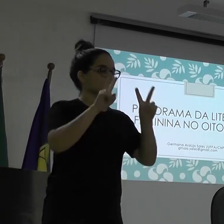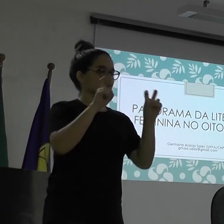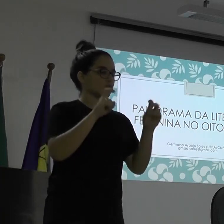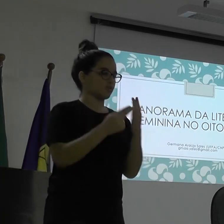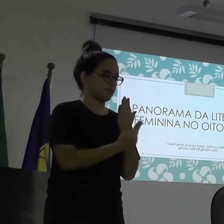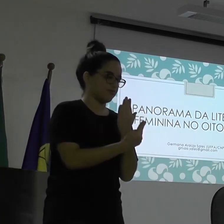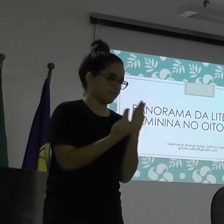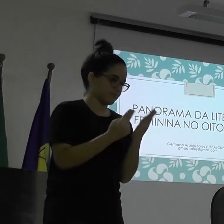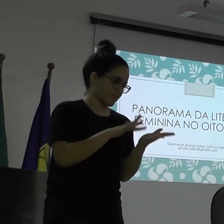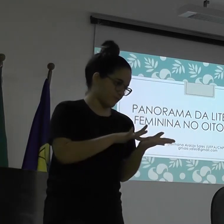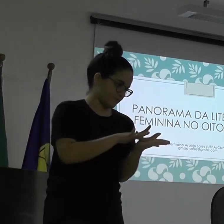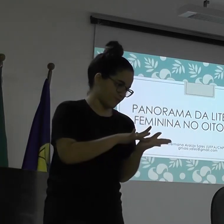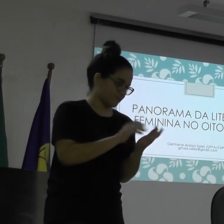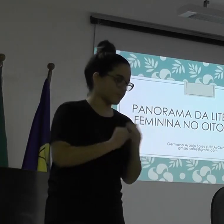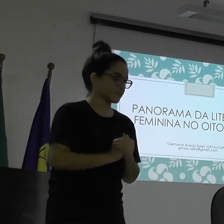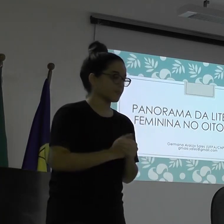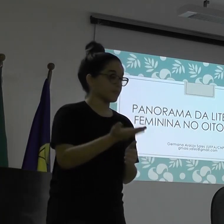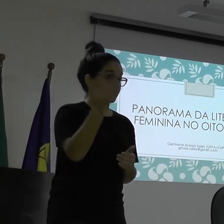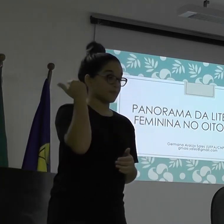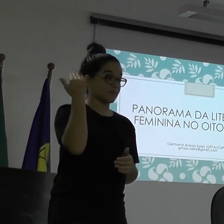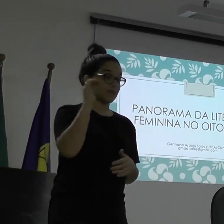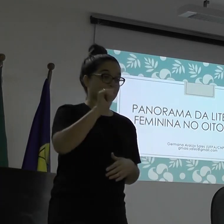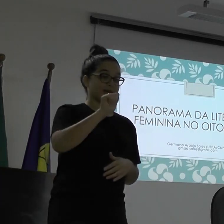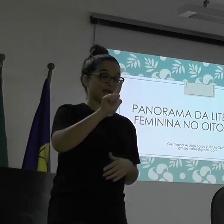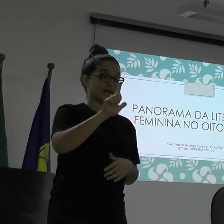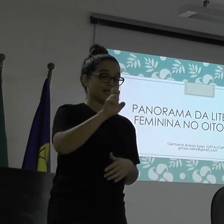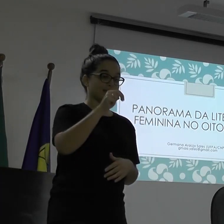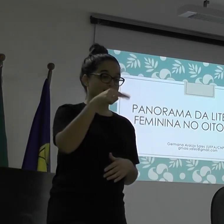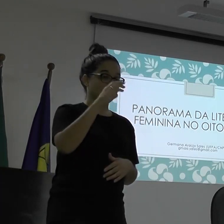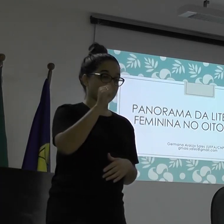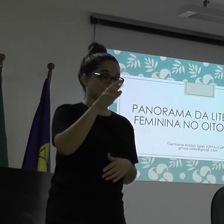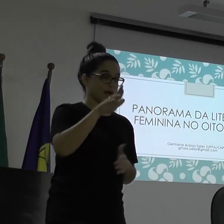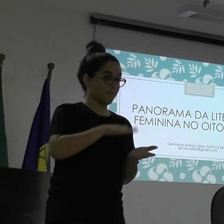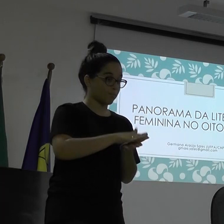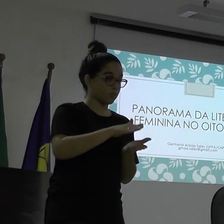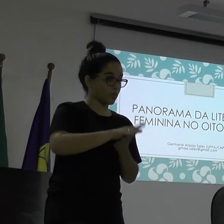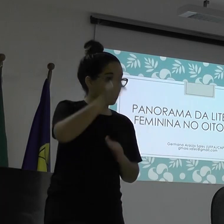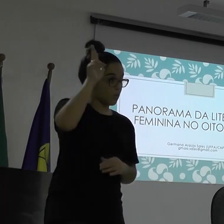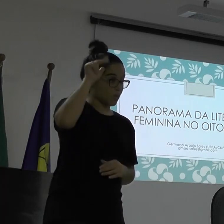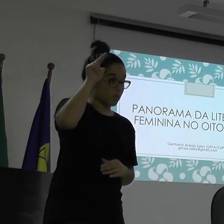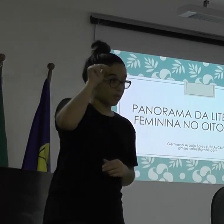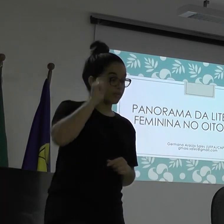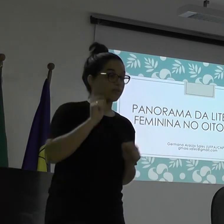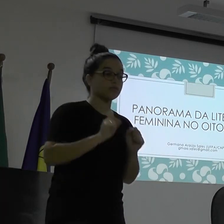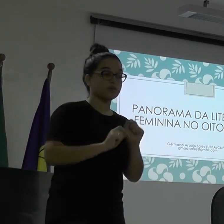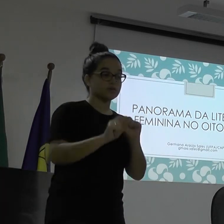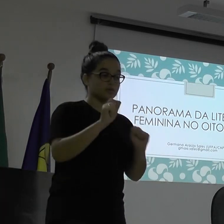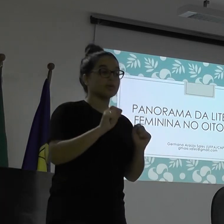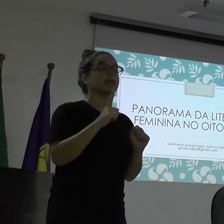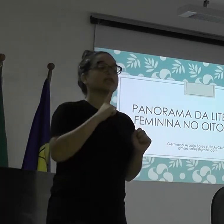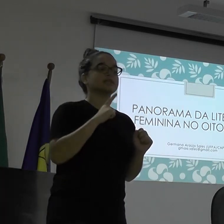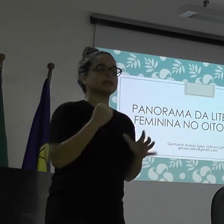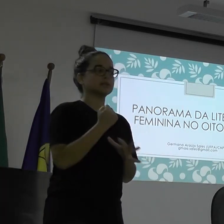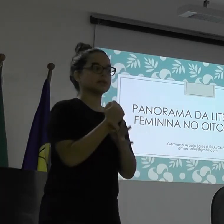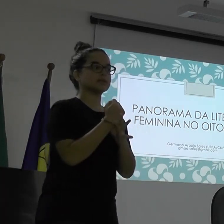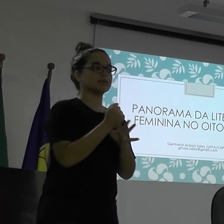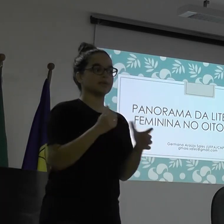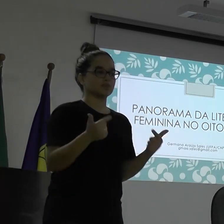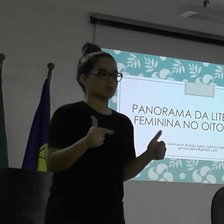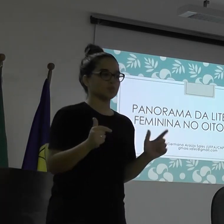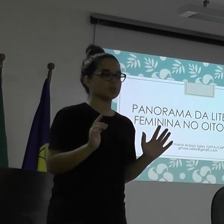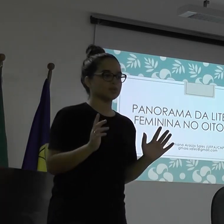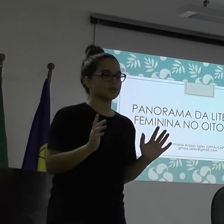pseudônimo. Quando o Alencar publicou o Guarani, ele eles também tinham insegurança, né? A